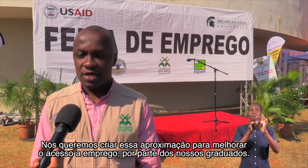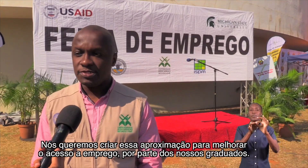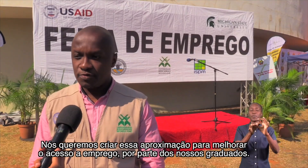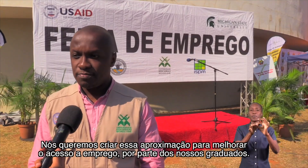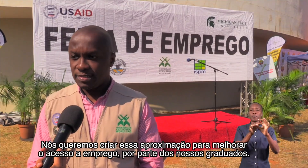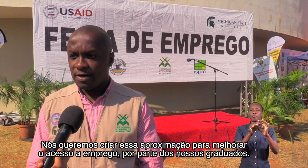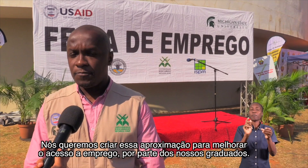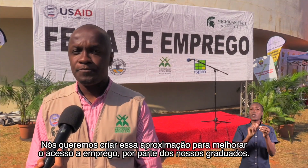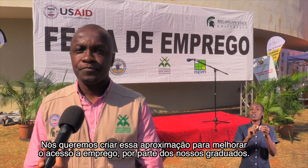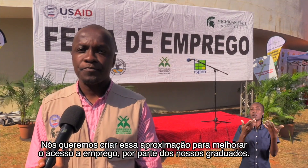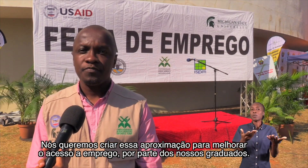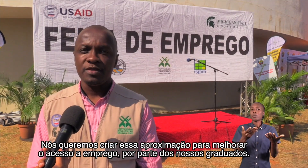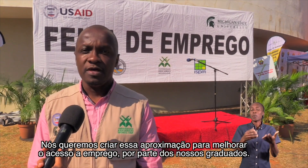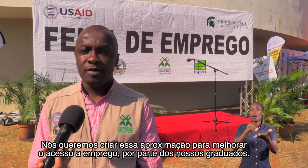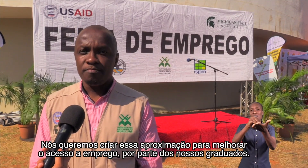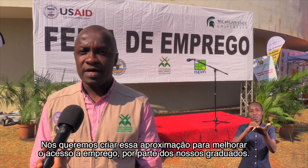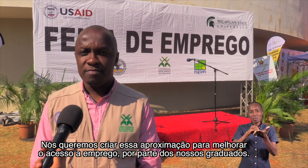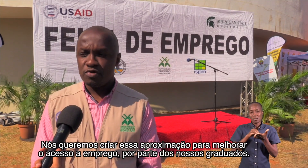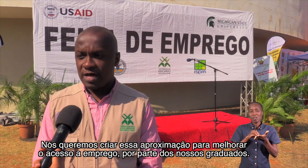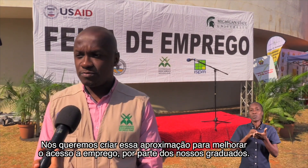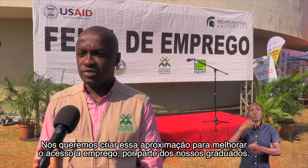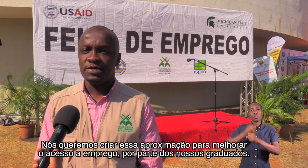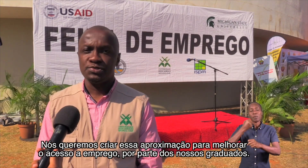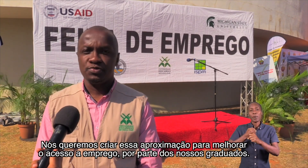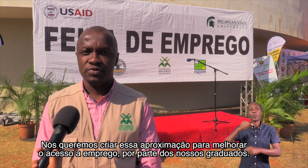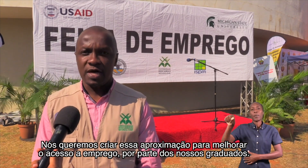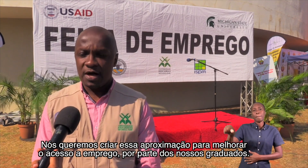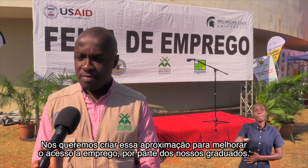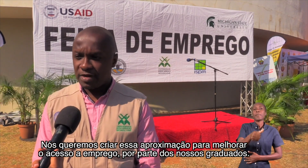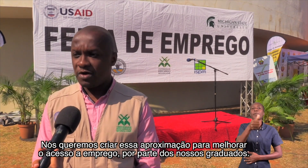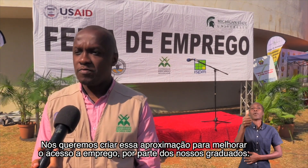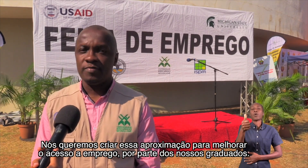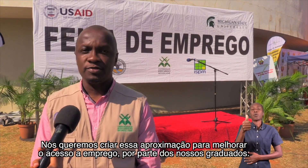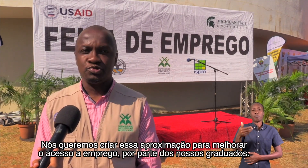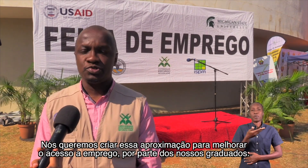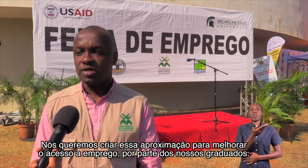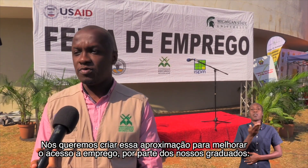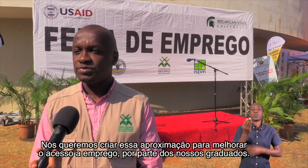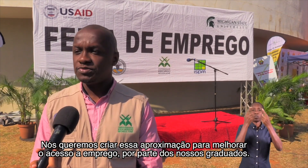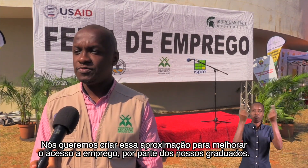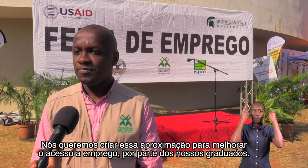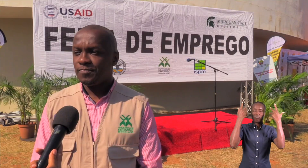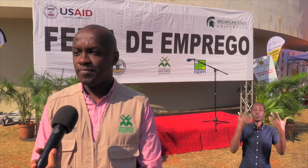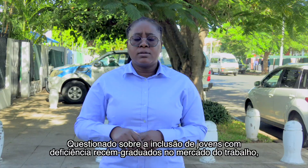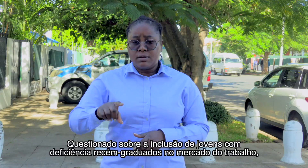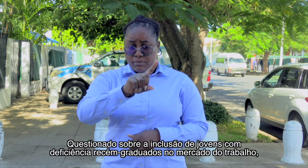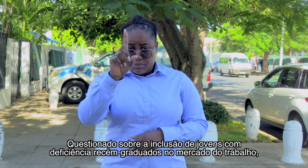esta aproximação para melhorarmos o acesso ao emprego por parte dos nossos graduados.